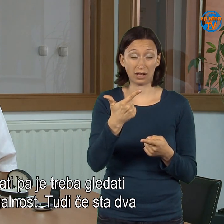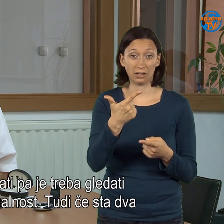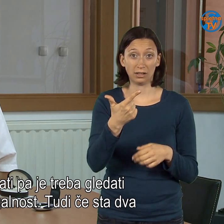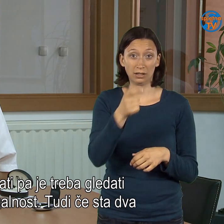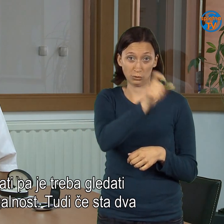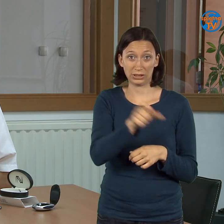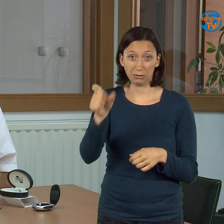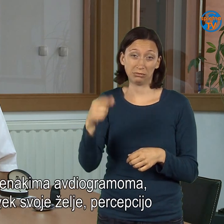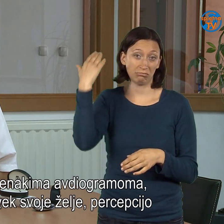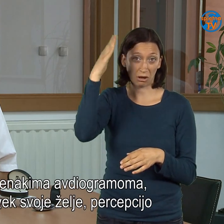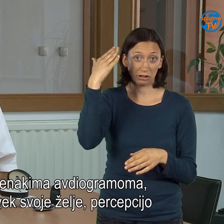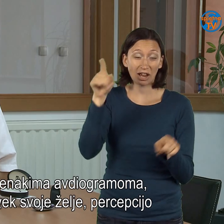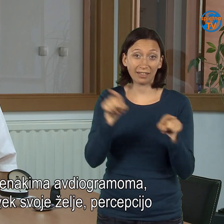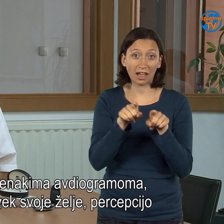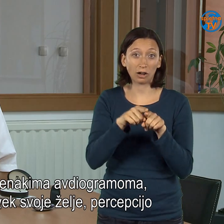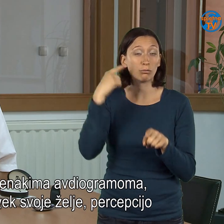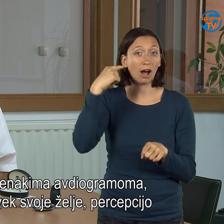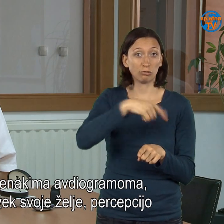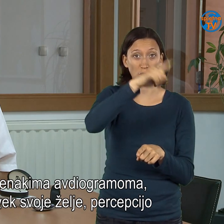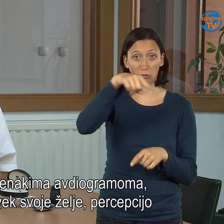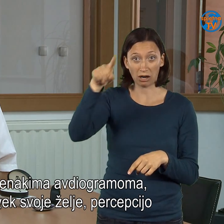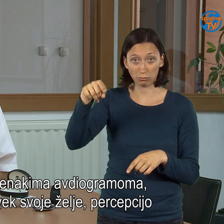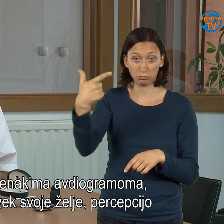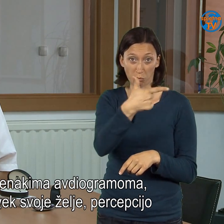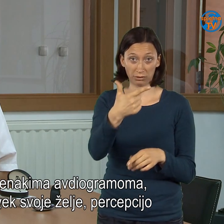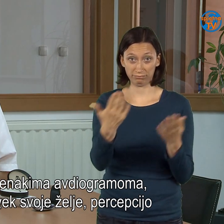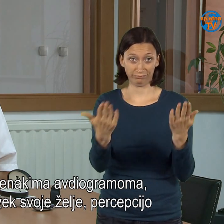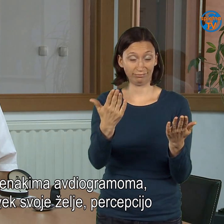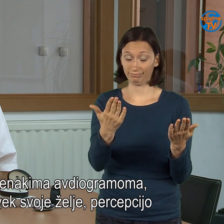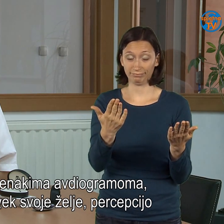z teoretično enakim audiogramom,